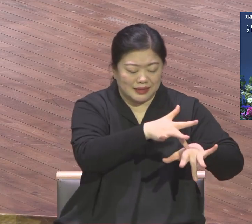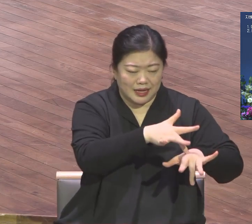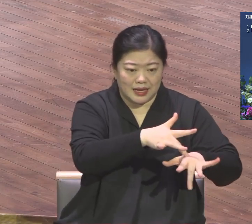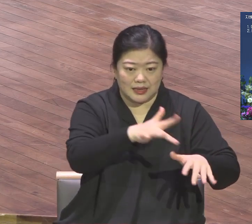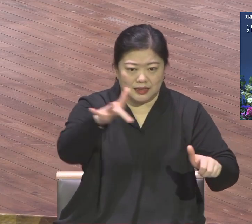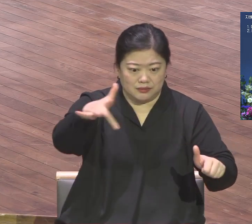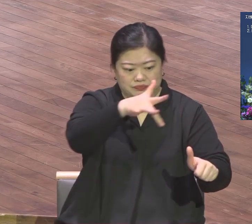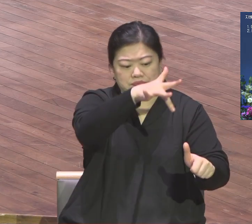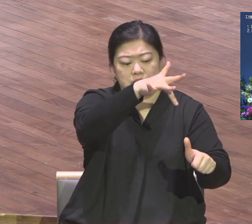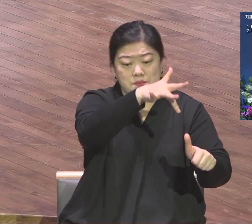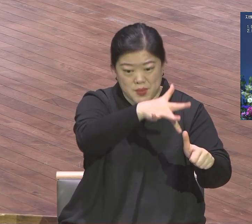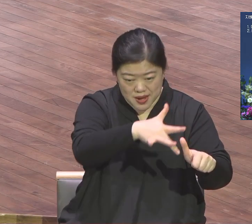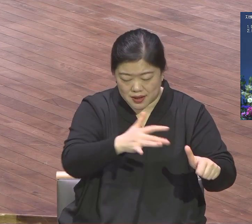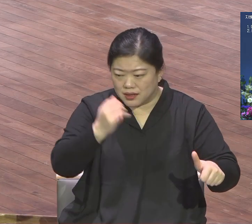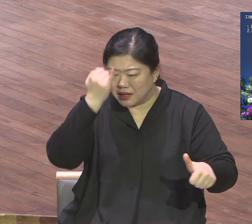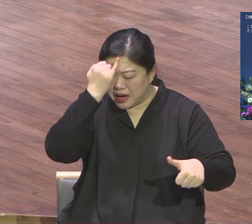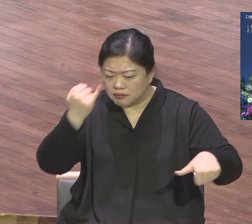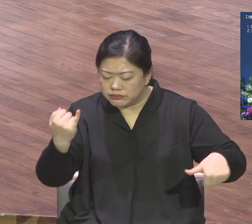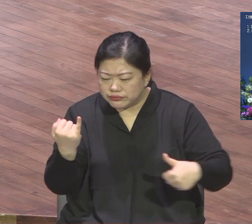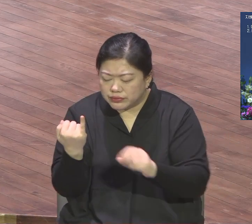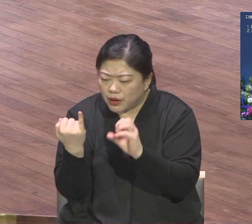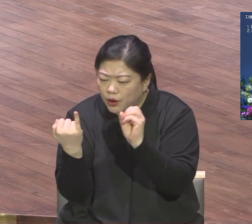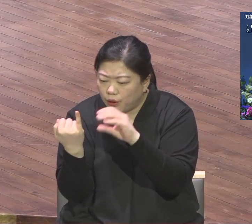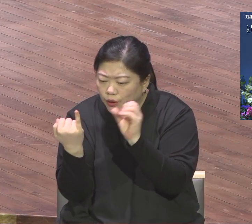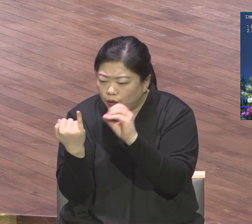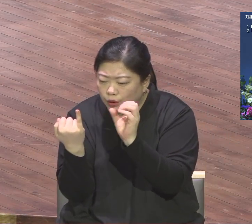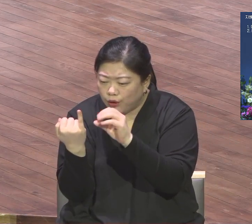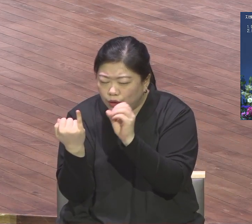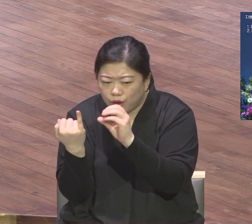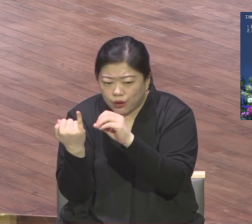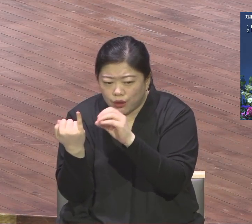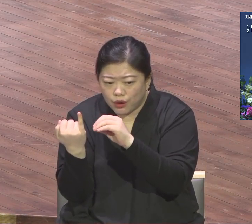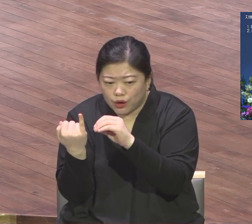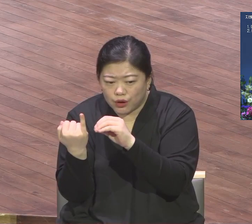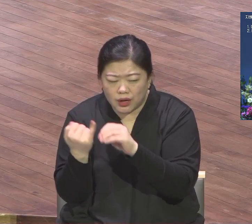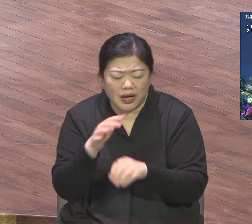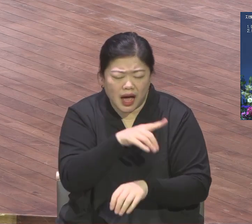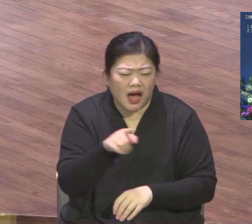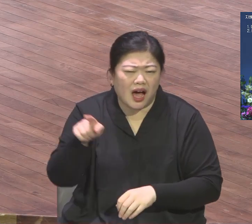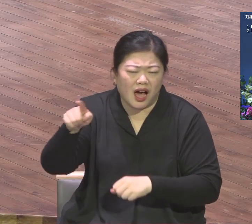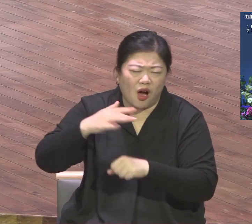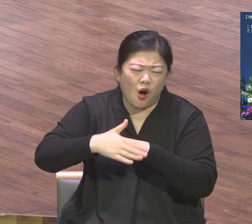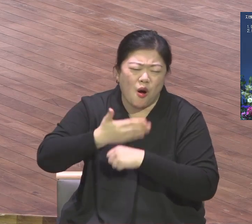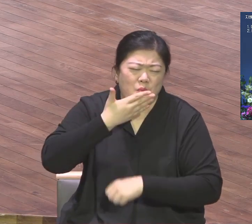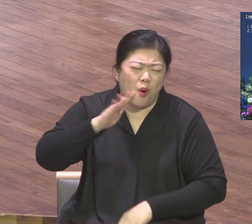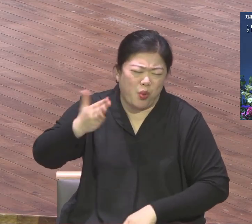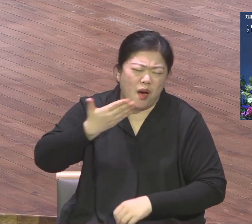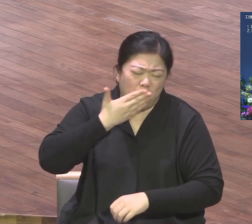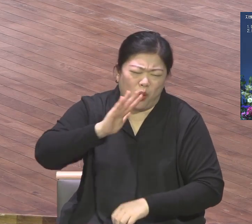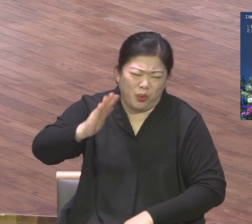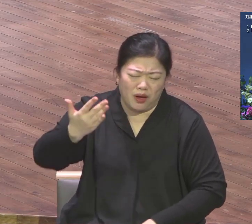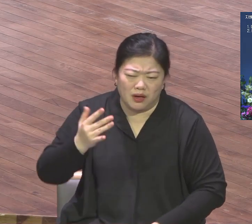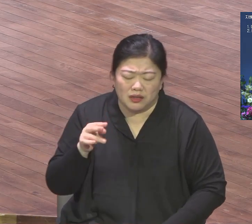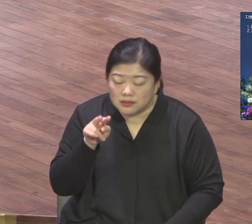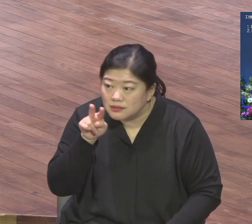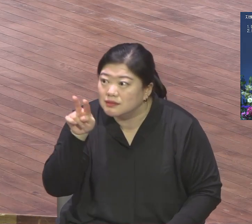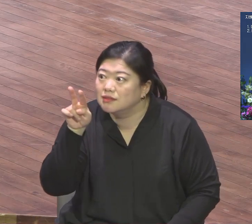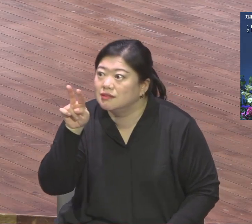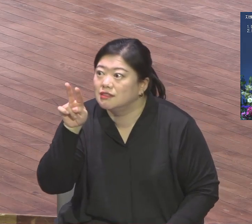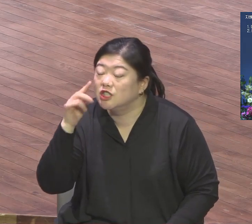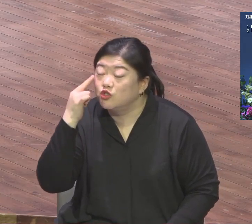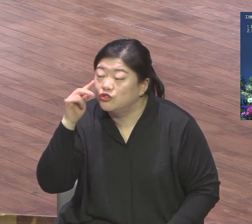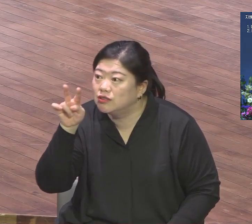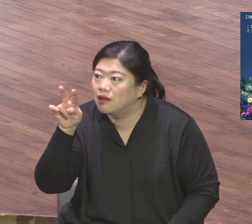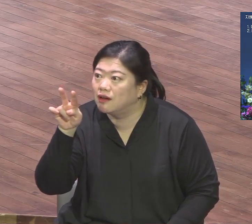먹지 말라라는 선악과를 보았어. 자꾸 쳐다봐. 뭐 다른 거 먹다가도 또 선악과 쳐다봐.